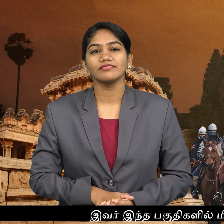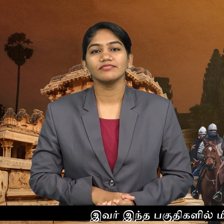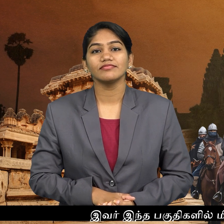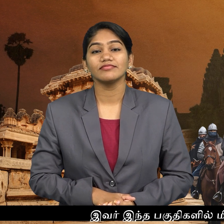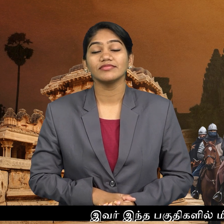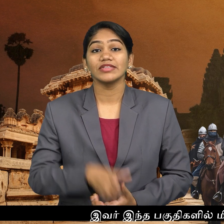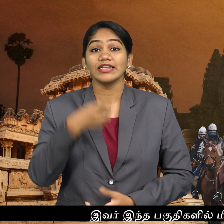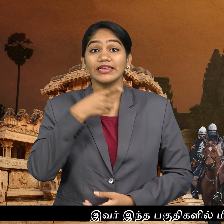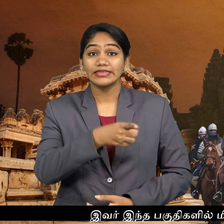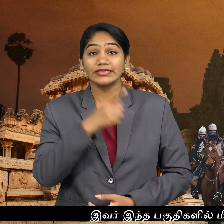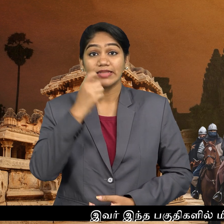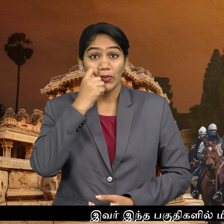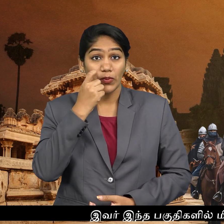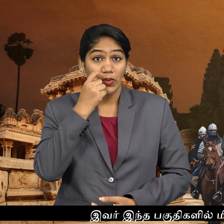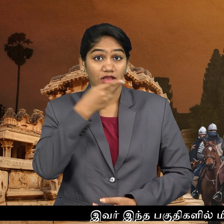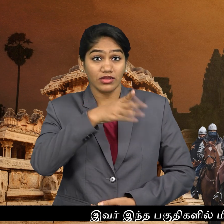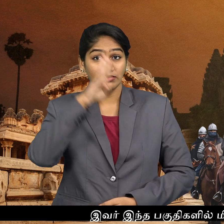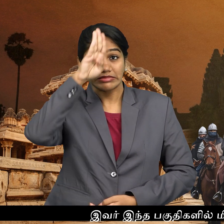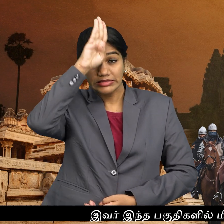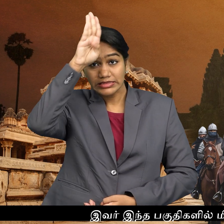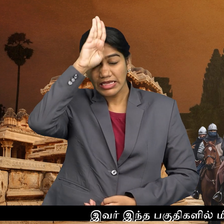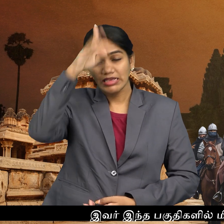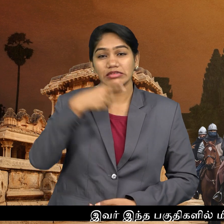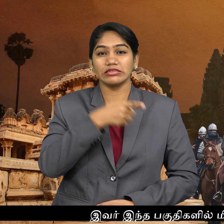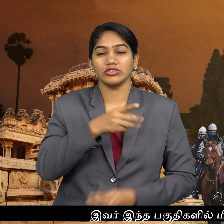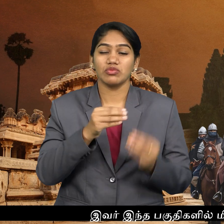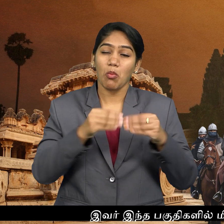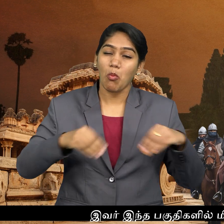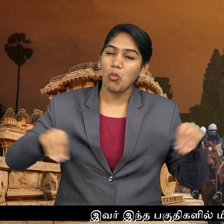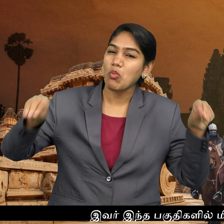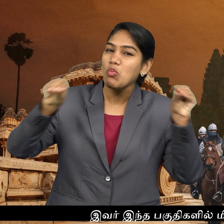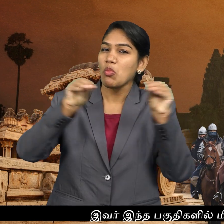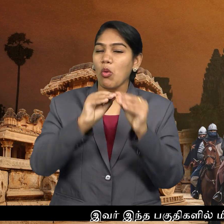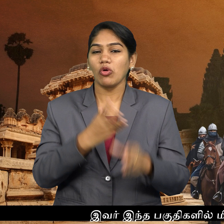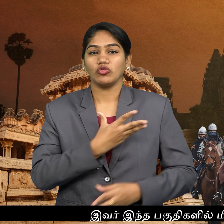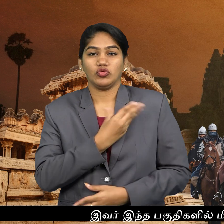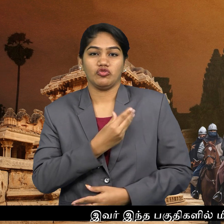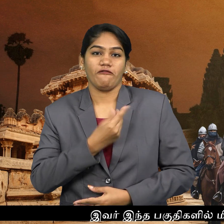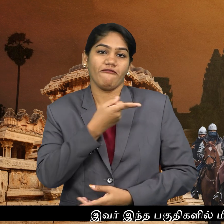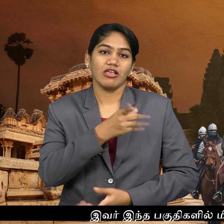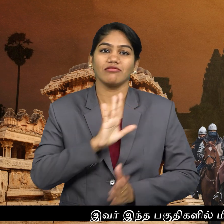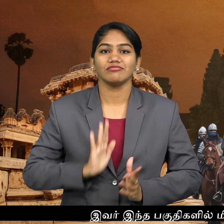இவர் இந்த பகுதிகளில் மிகவும் அஞ்சக்கூடிய அரசன்.